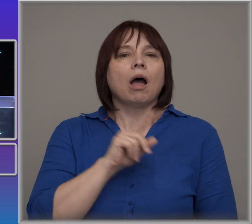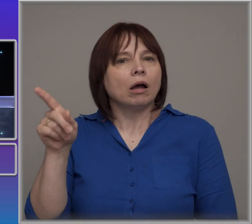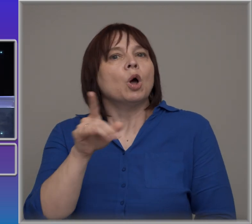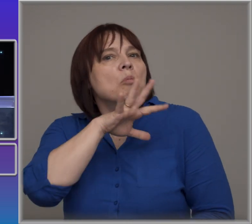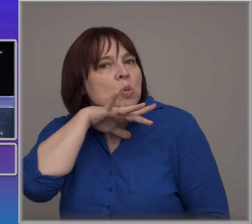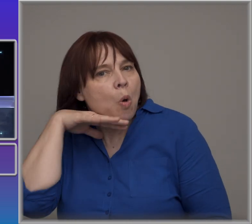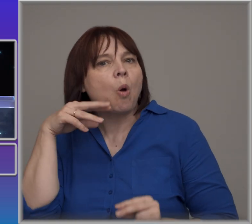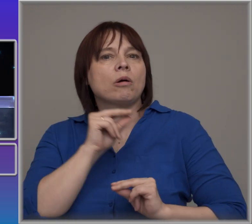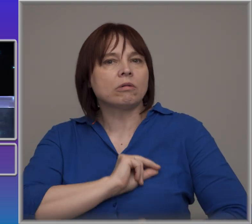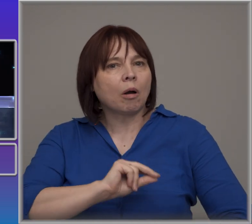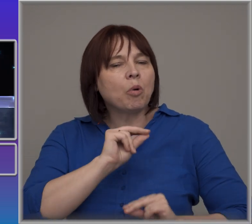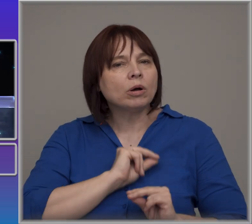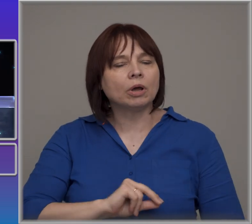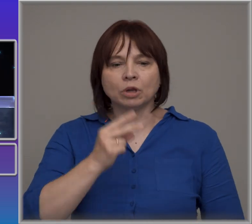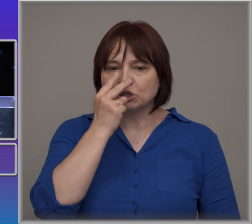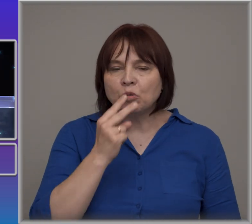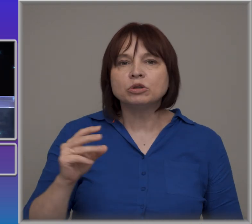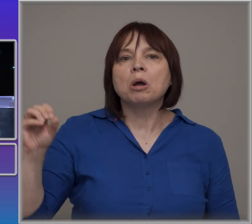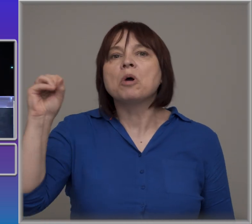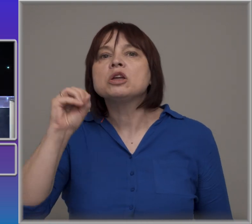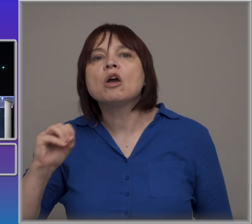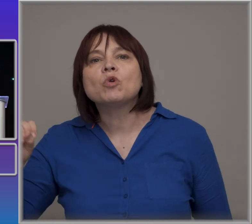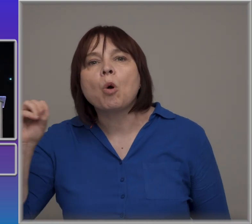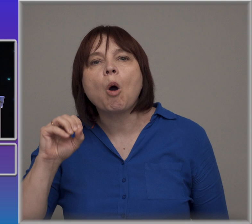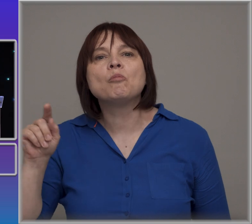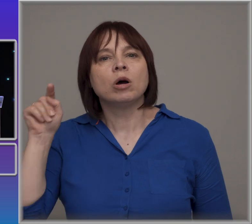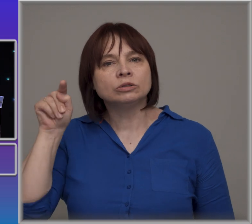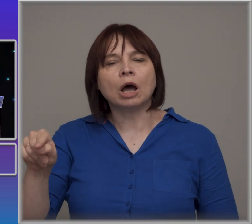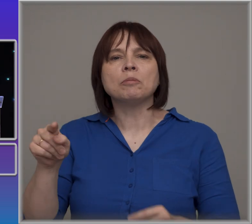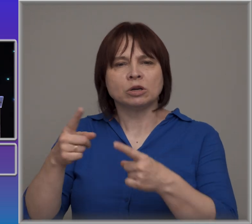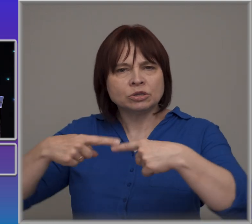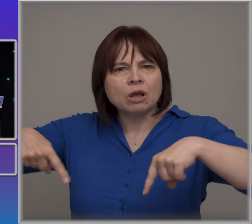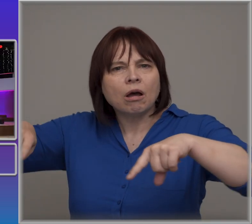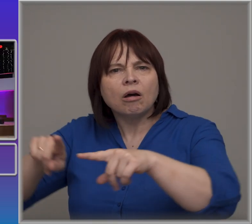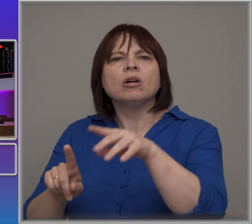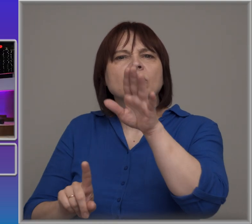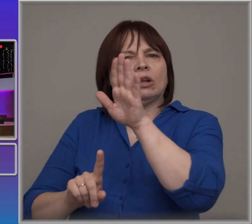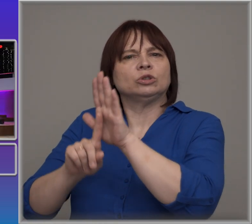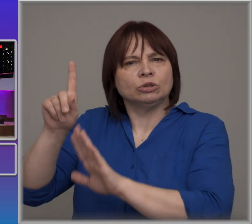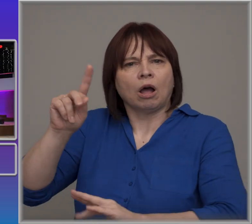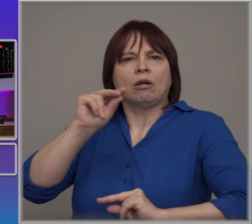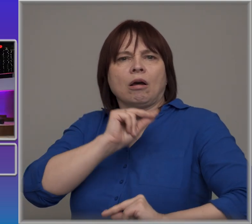важен для того, чтобы он мог реализовываться, для того, чтобы накапливались богатства. Но